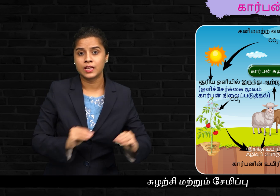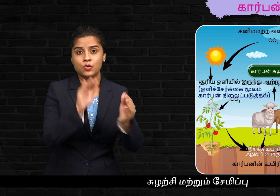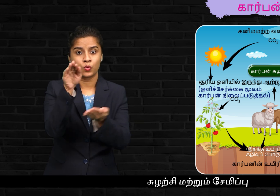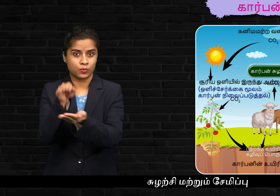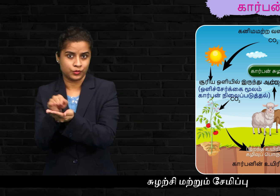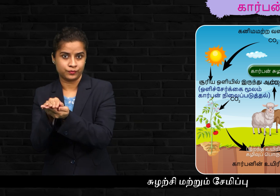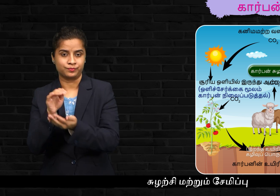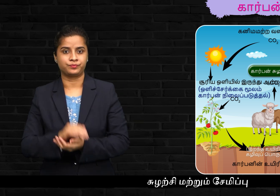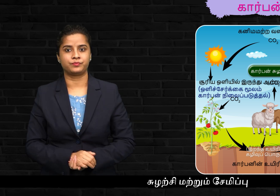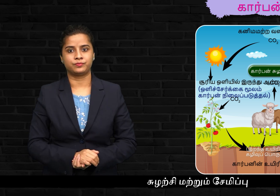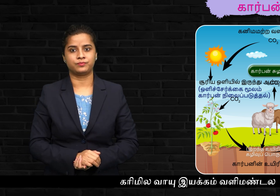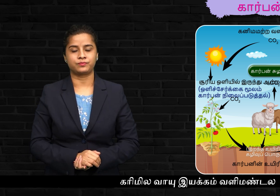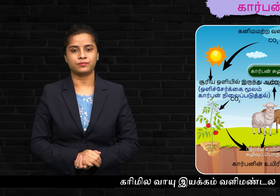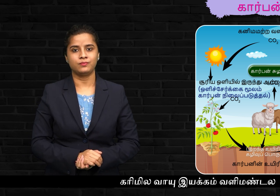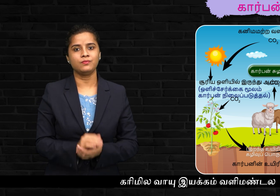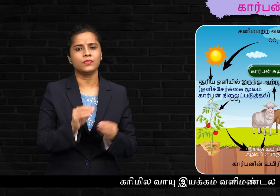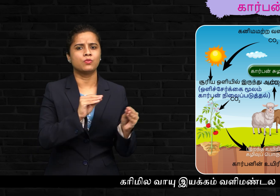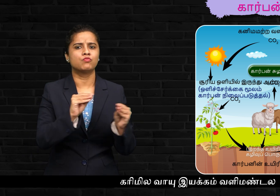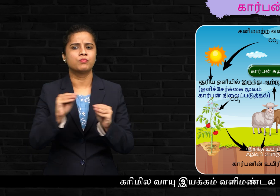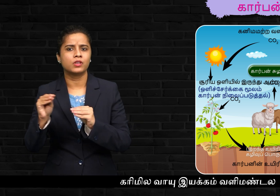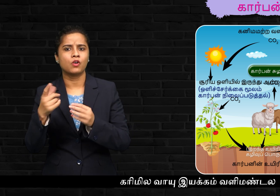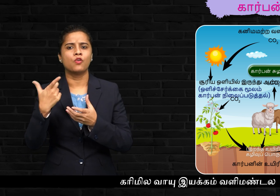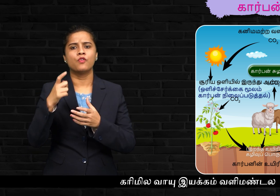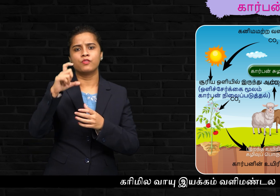மற்றும் சேமிப்பு. கரிமல வாயு இயக்கம் வளிமண்டல